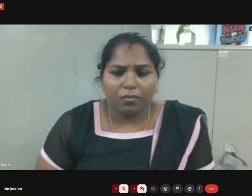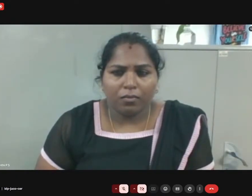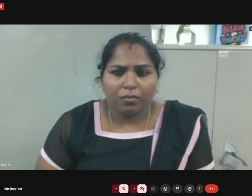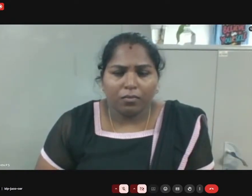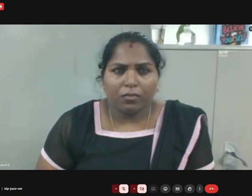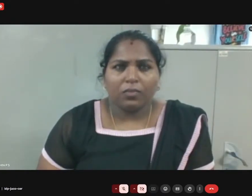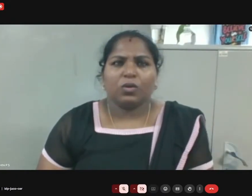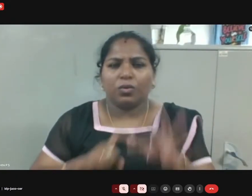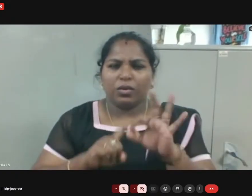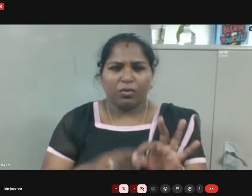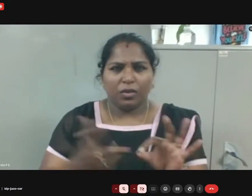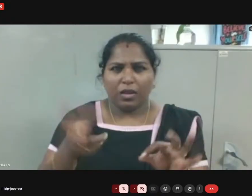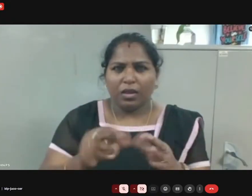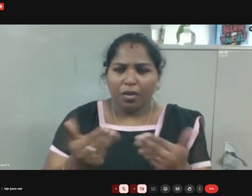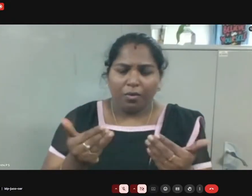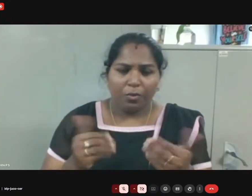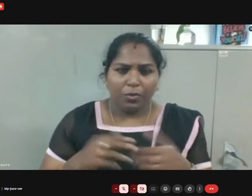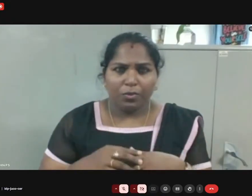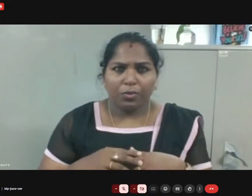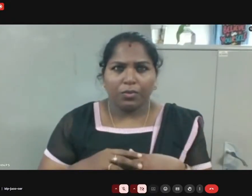ചോദ്യം ഒന്നുകൂടി ചോദിക്കാമോ?